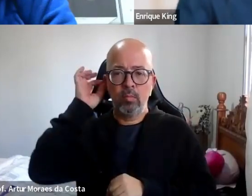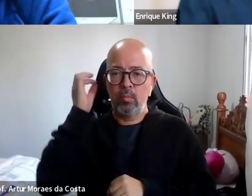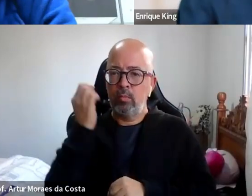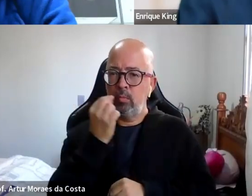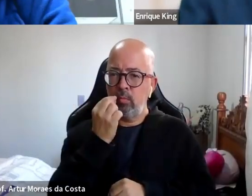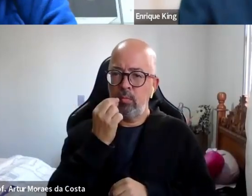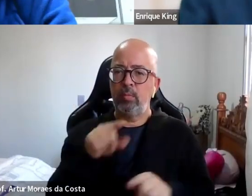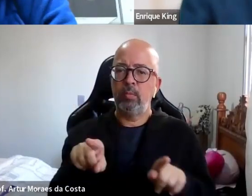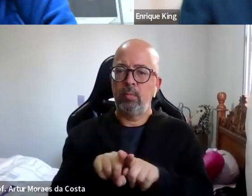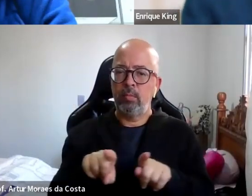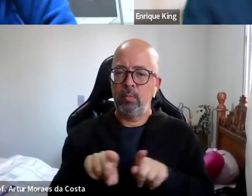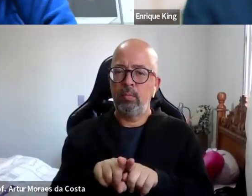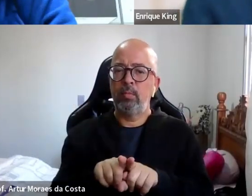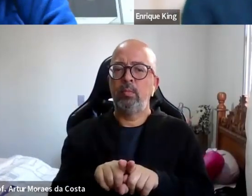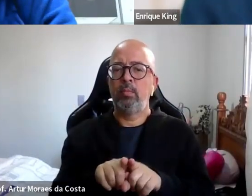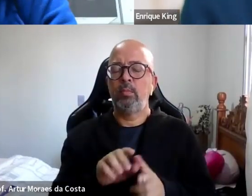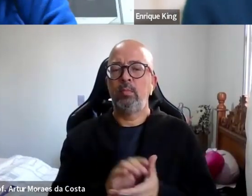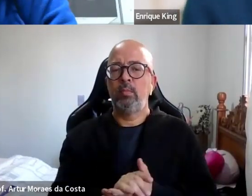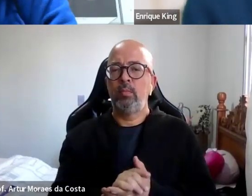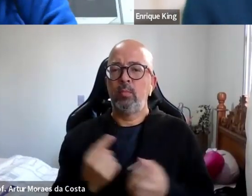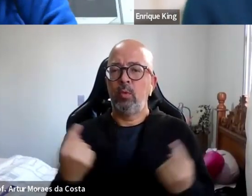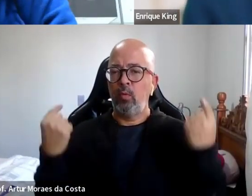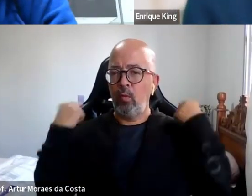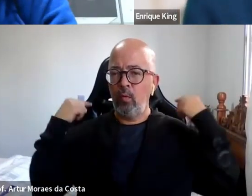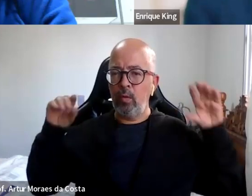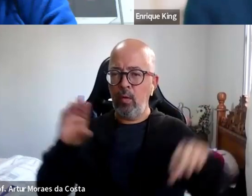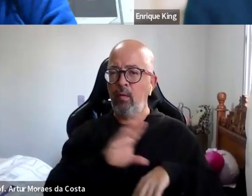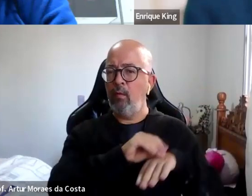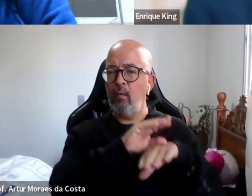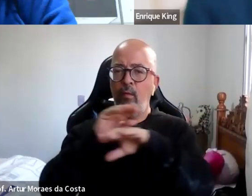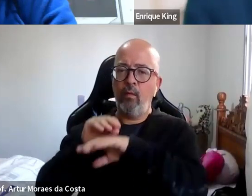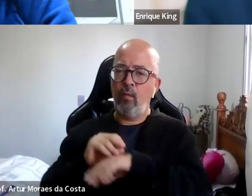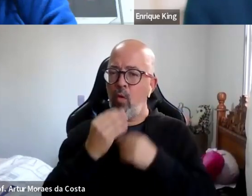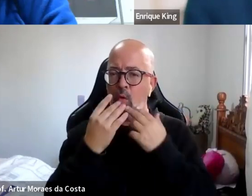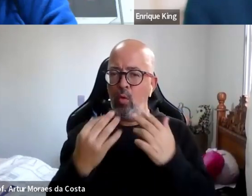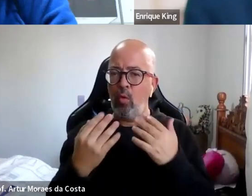anteojos al fondo Laura hay unas